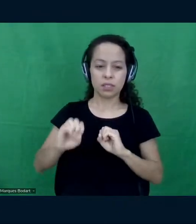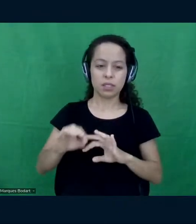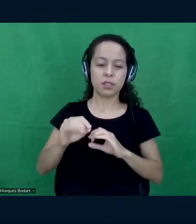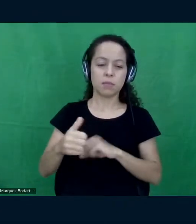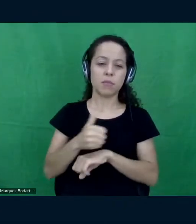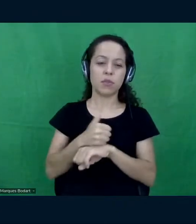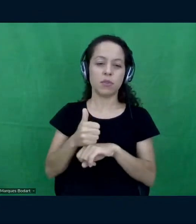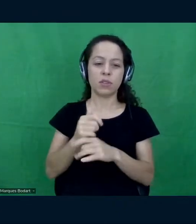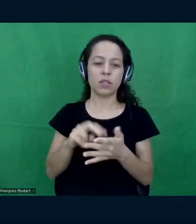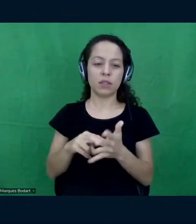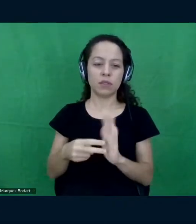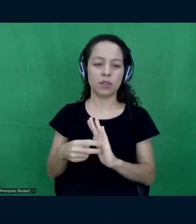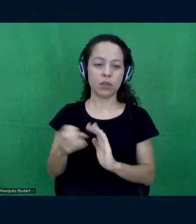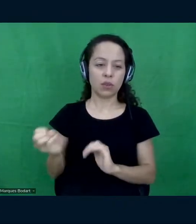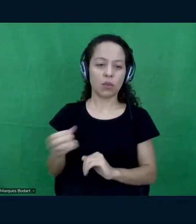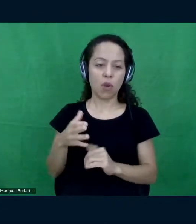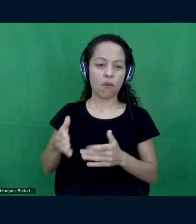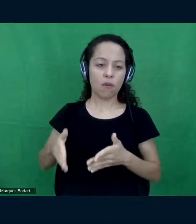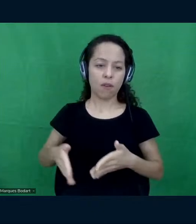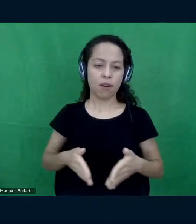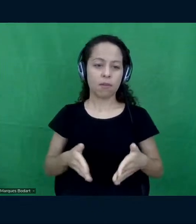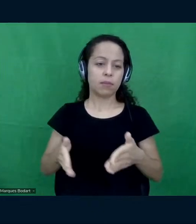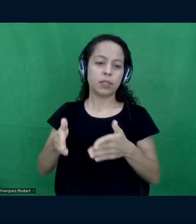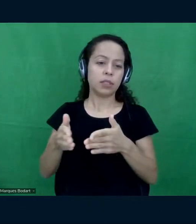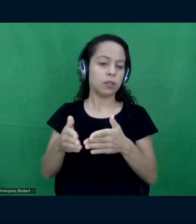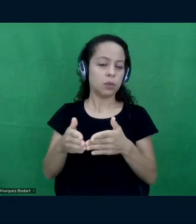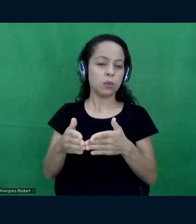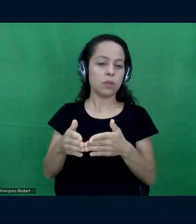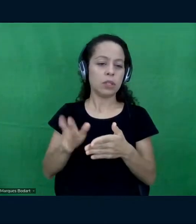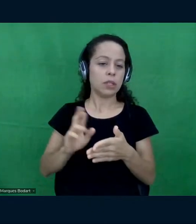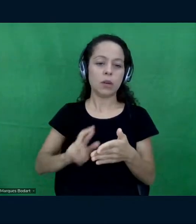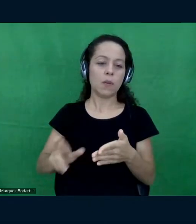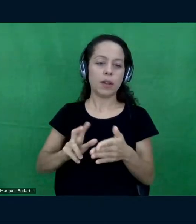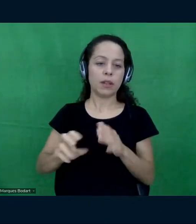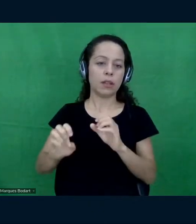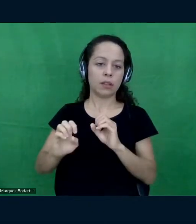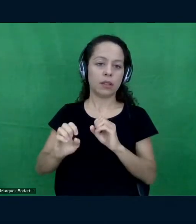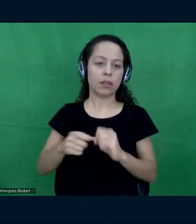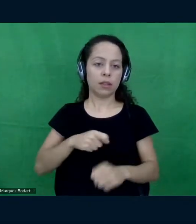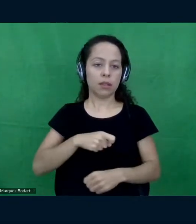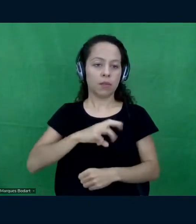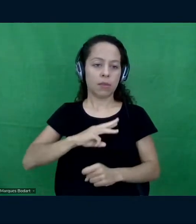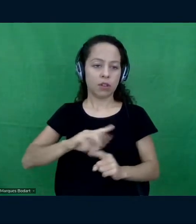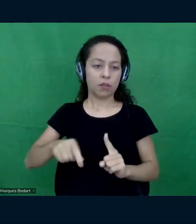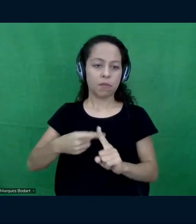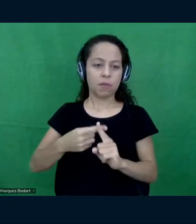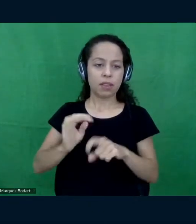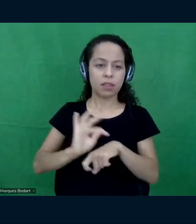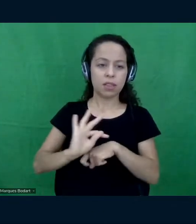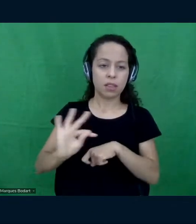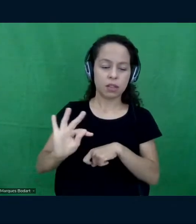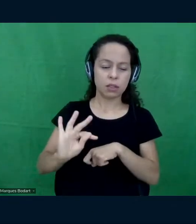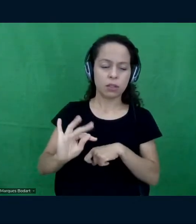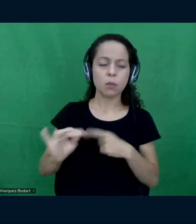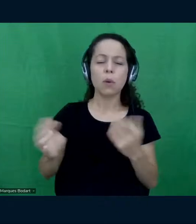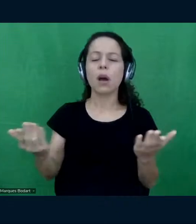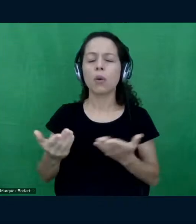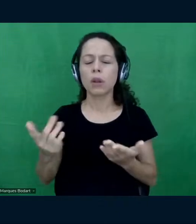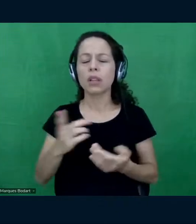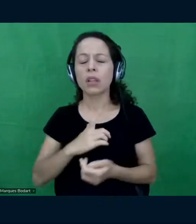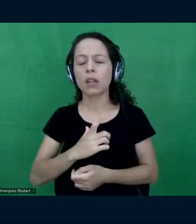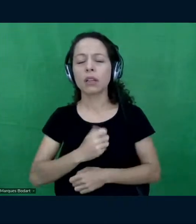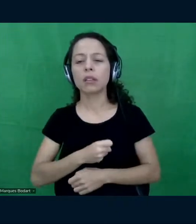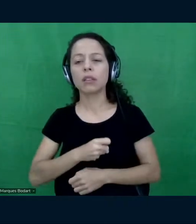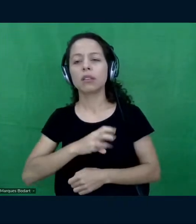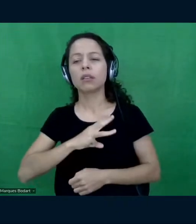um itinerário, né? E não como ensino médio integrado, como vinha até então, né? Em que medida que